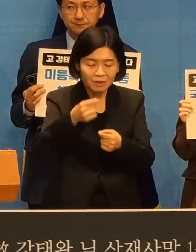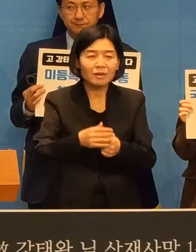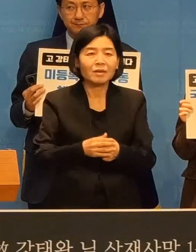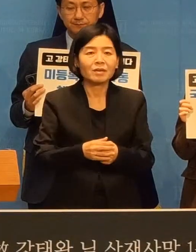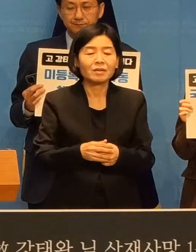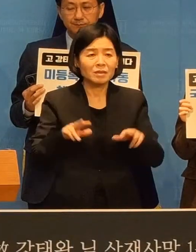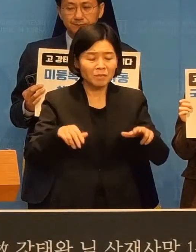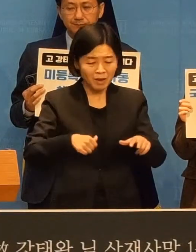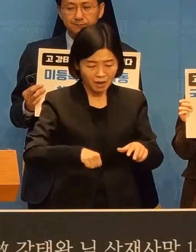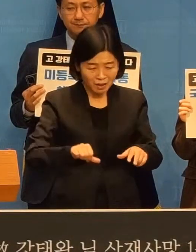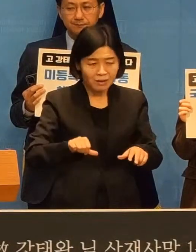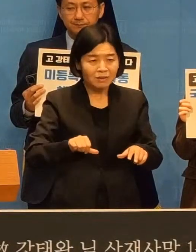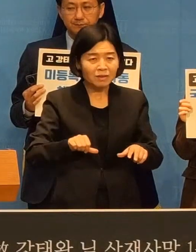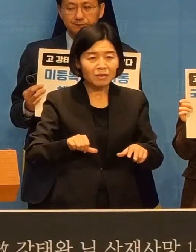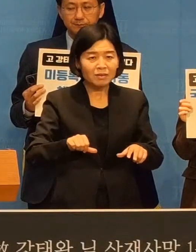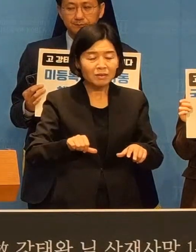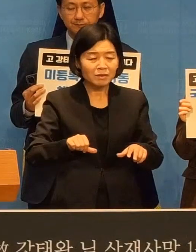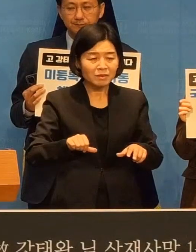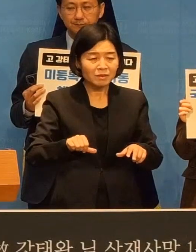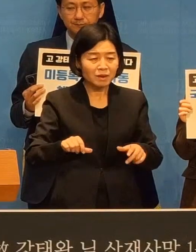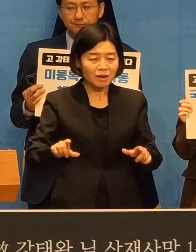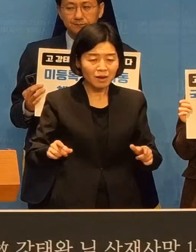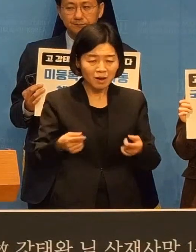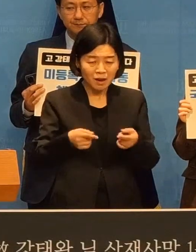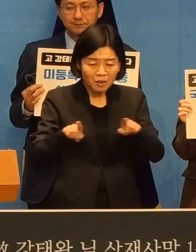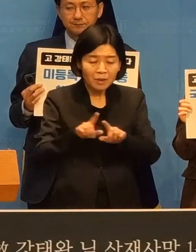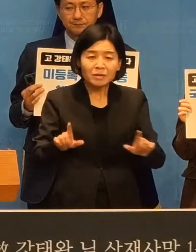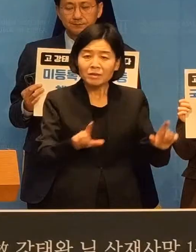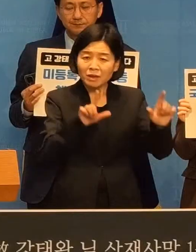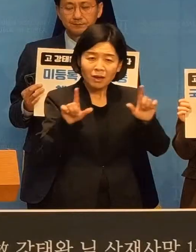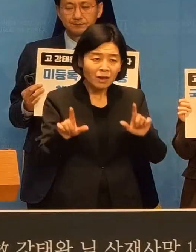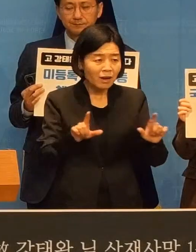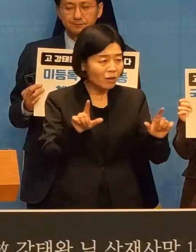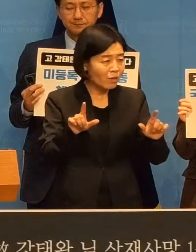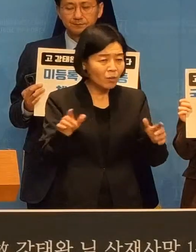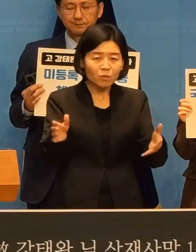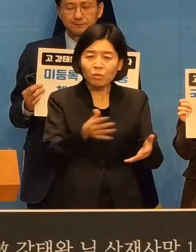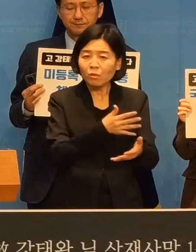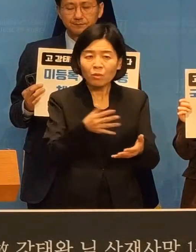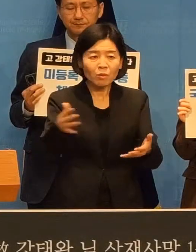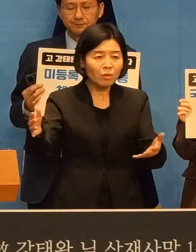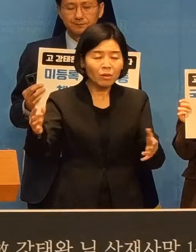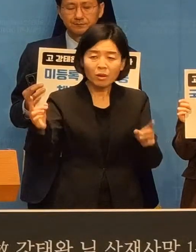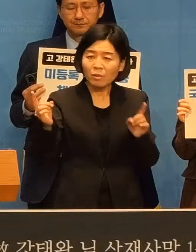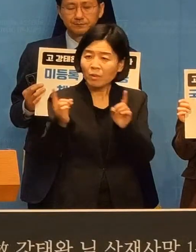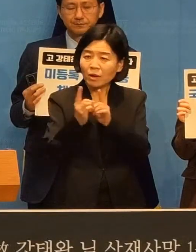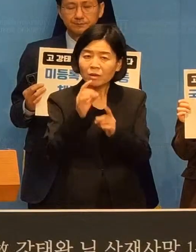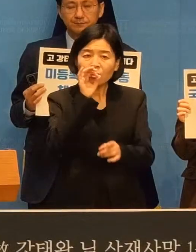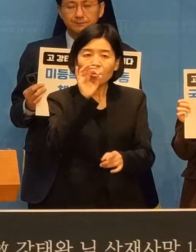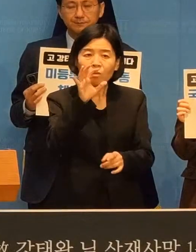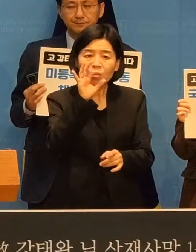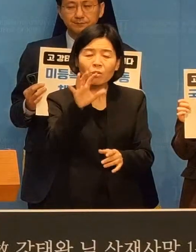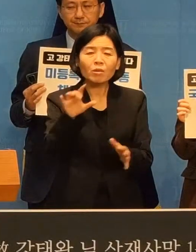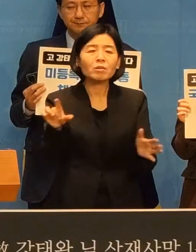세상에 없다는 거, 다시는 만날 수 없다는 게 믿어지지 않아요.